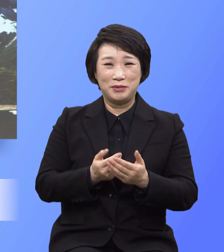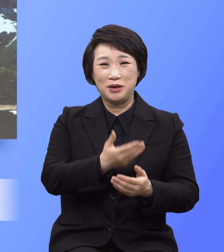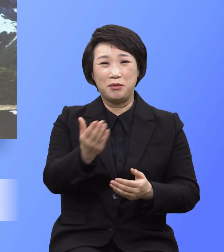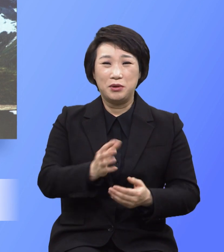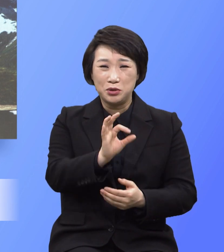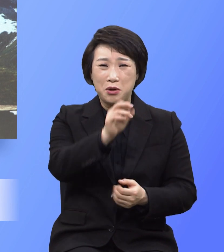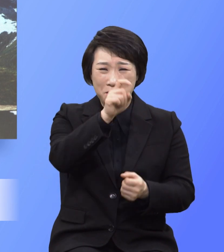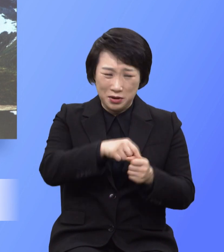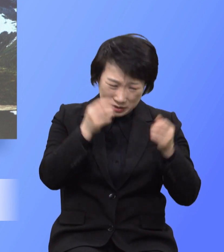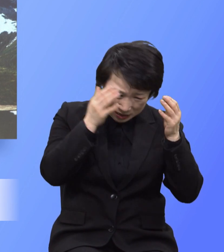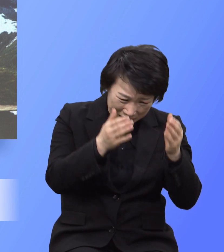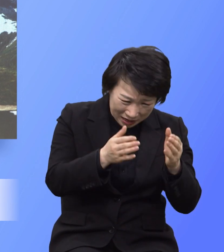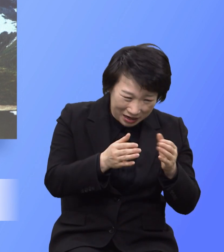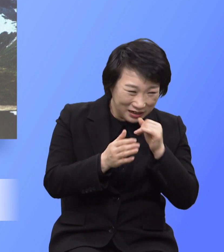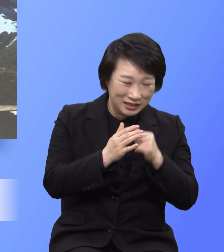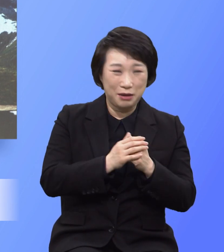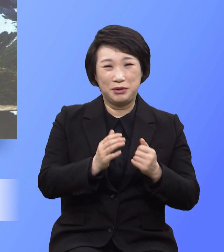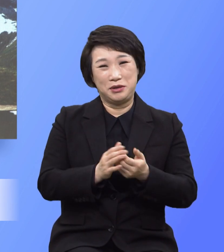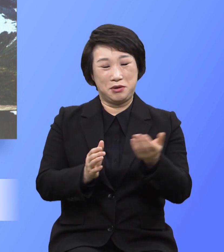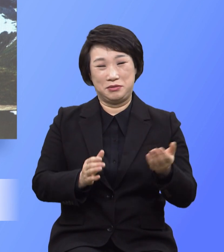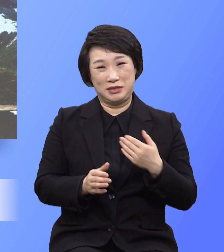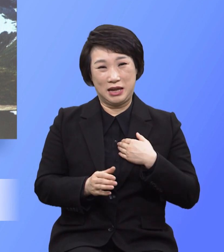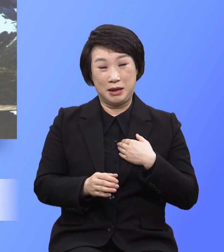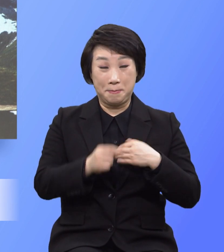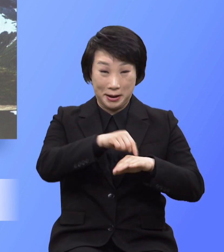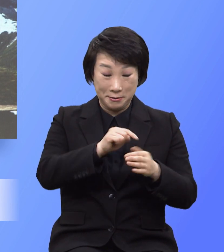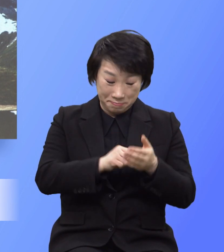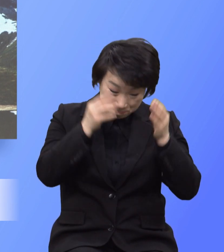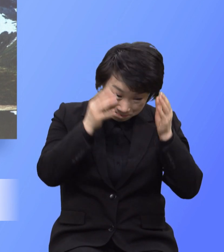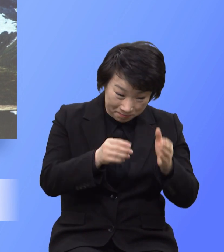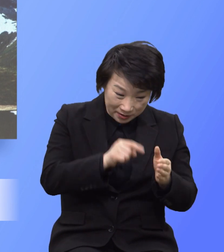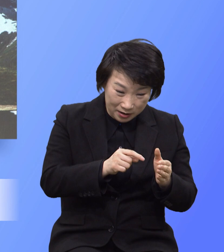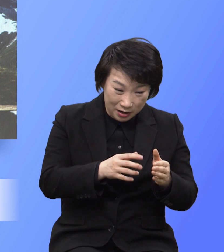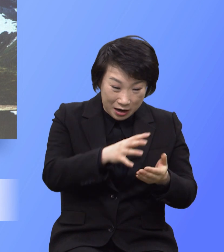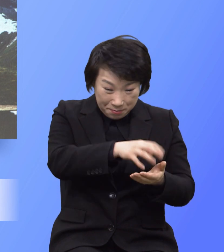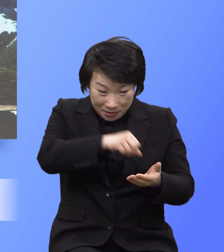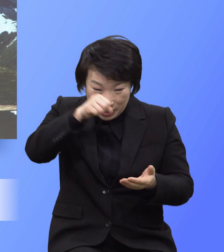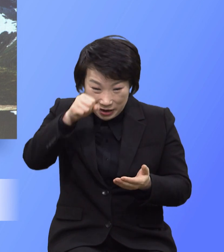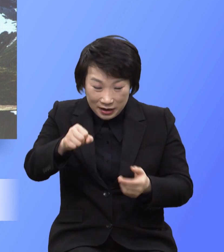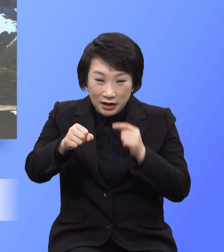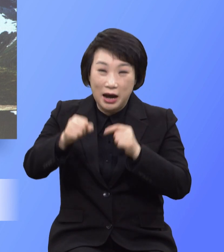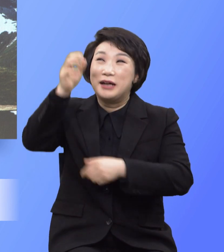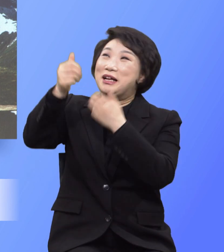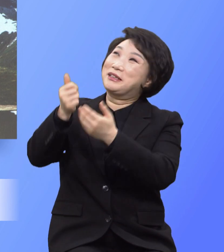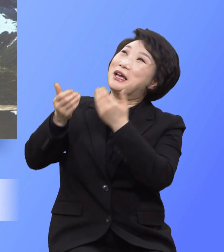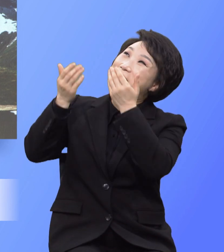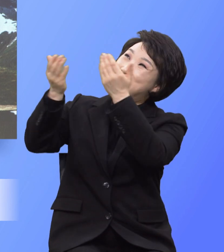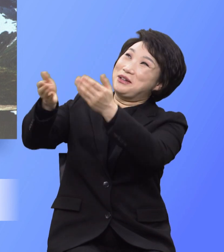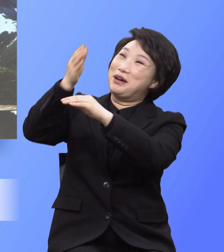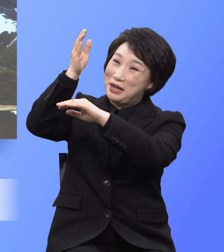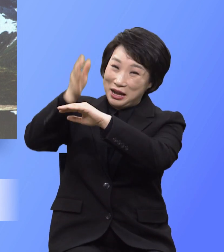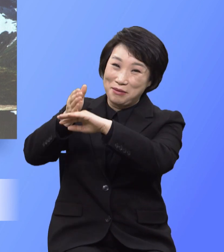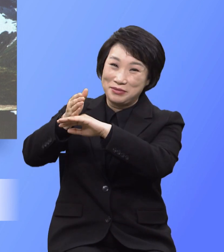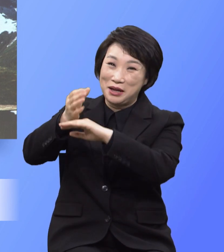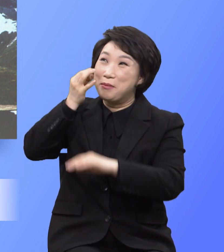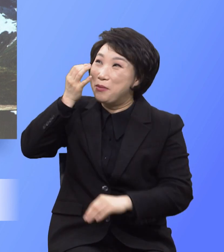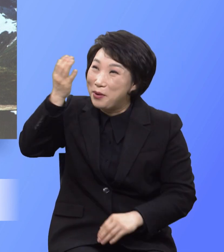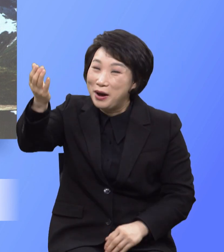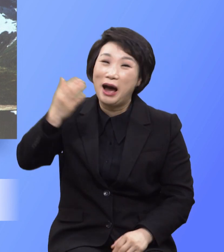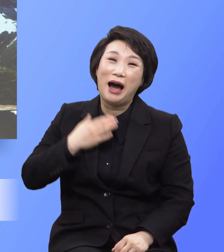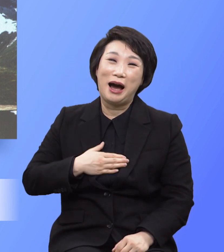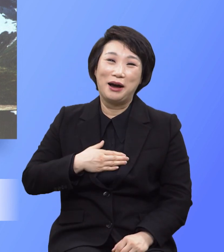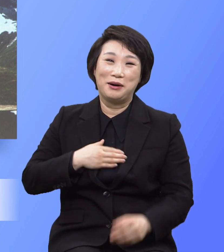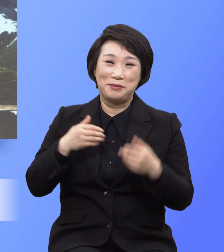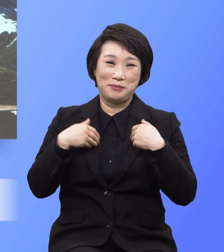돈에 집착되어 있더니 집착된 내 마음을 떼어내서 하나님께 드려 감사할 줄